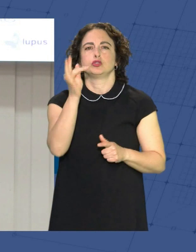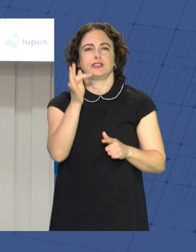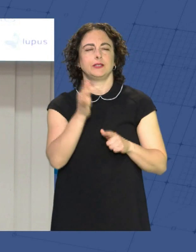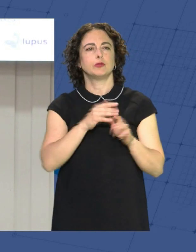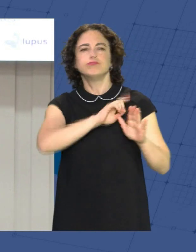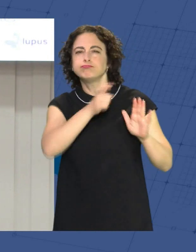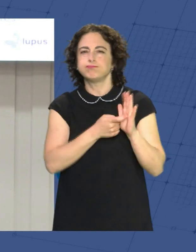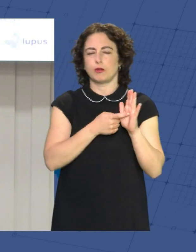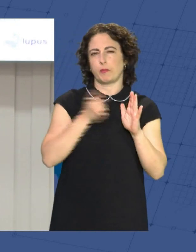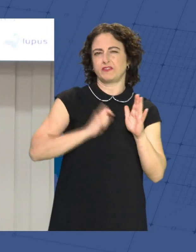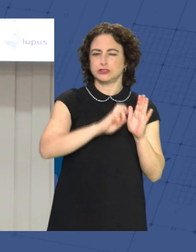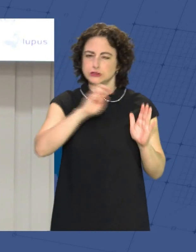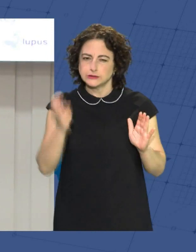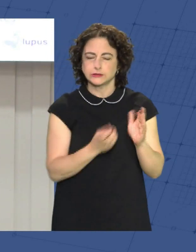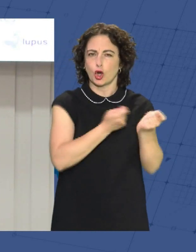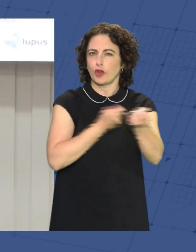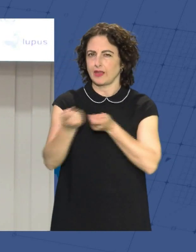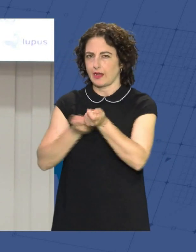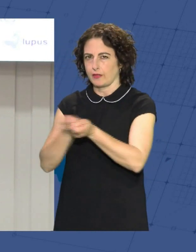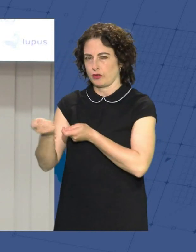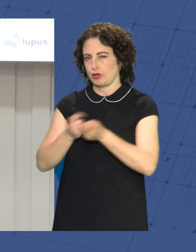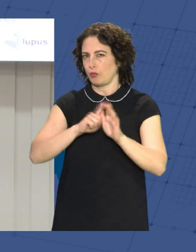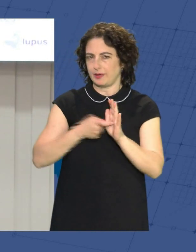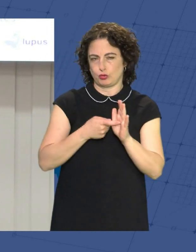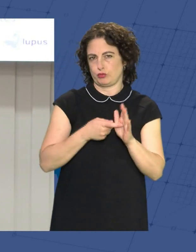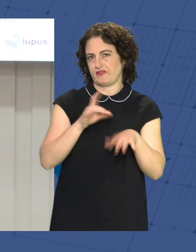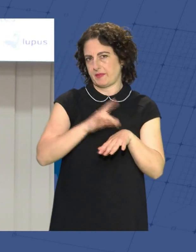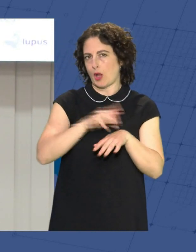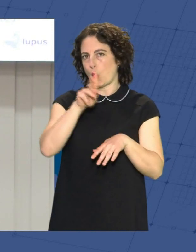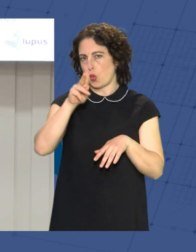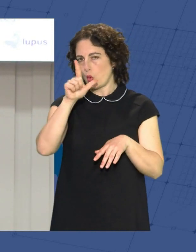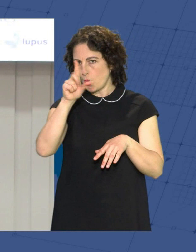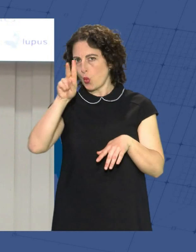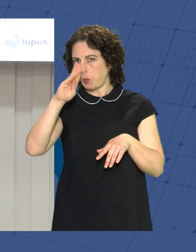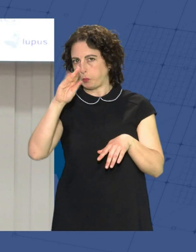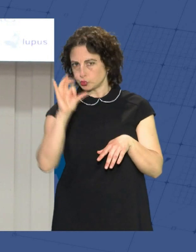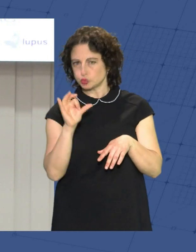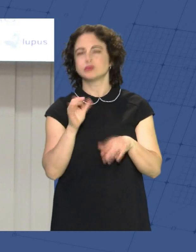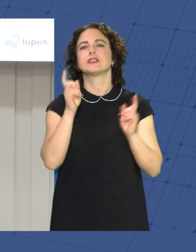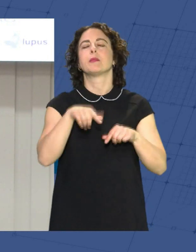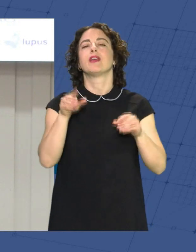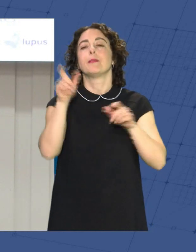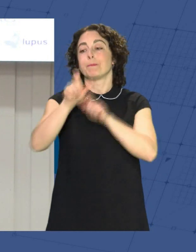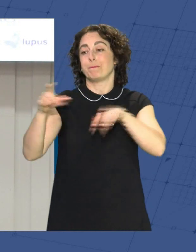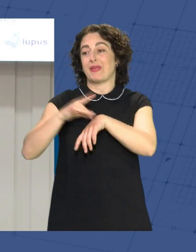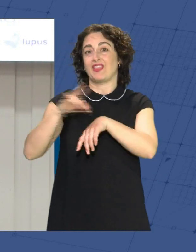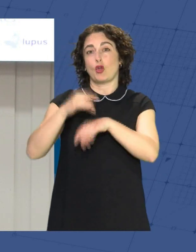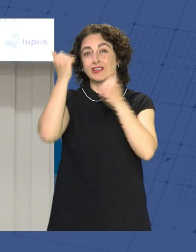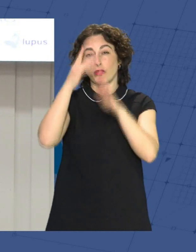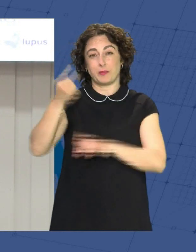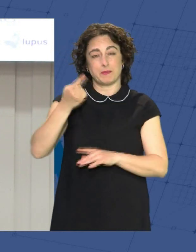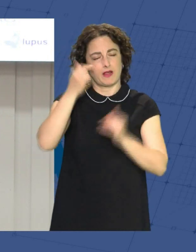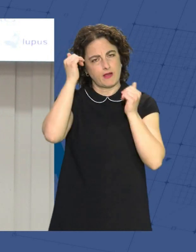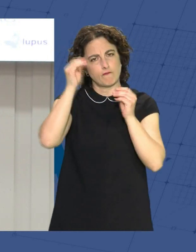multidisciplinar coordinado a integral del lupus. Promover una mayor formación de los médicos de atención primaria